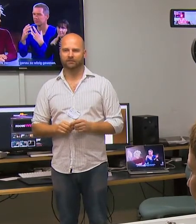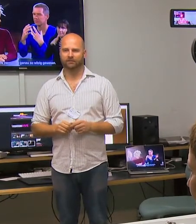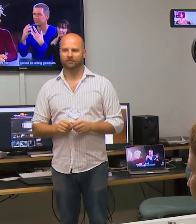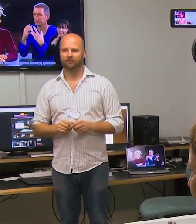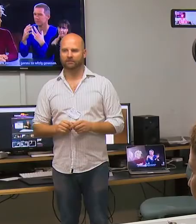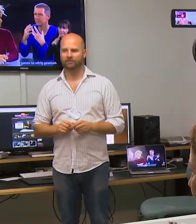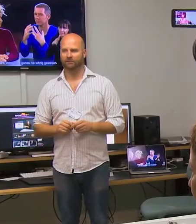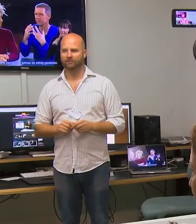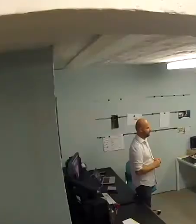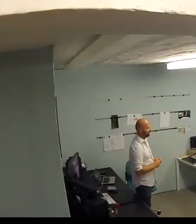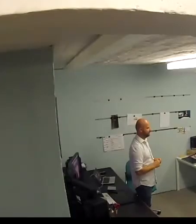am Lauberhornrennen vorfahren.